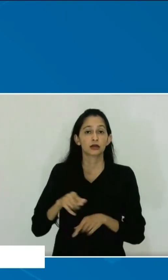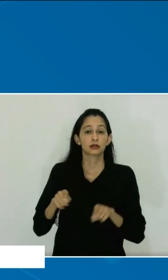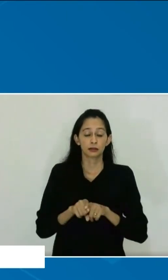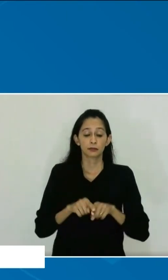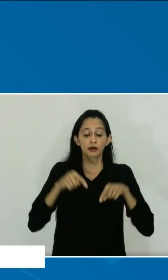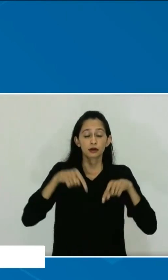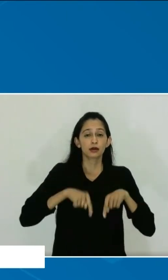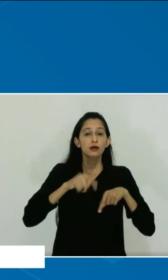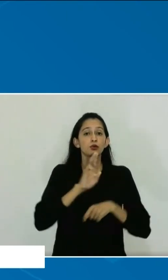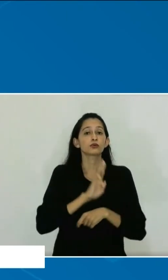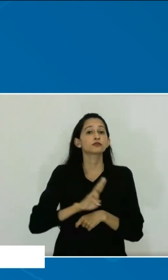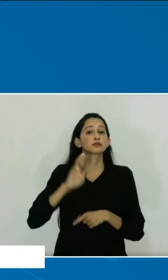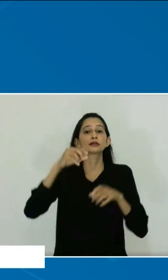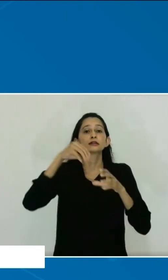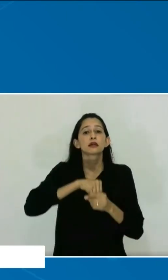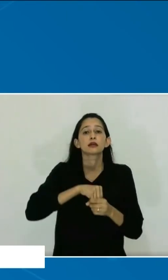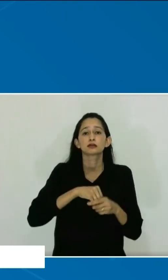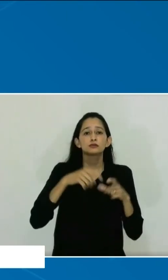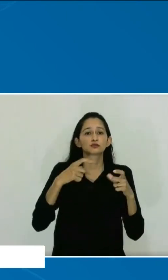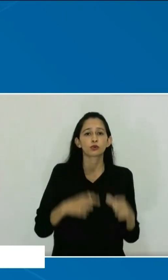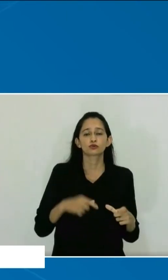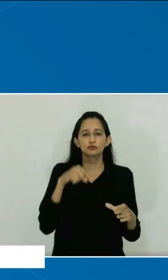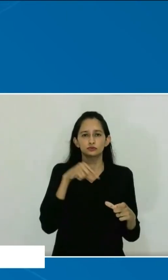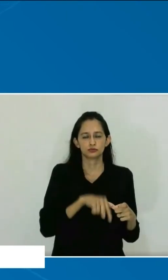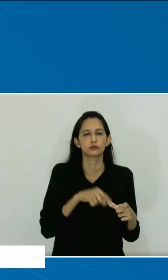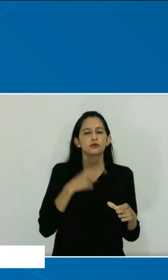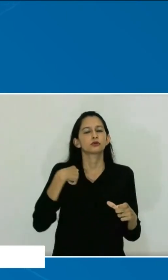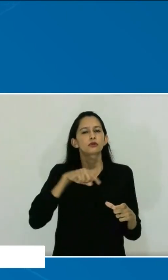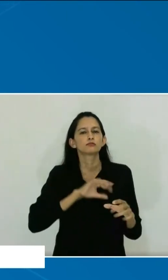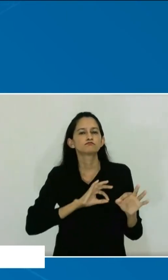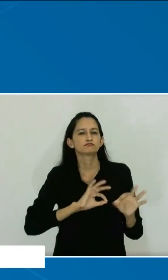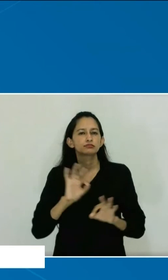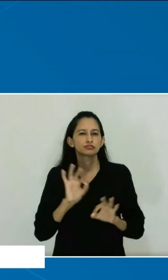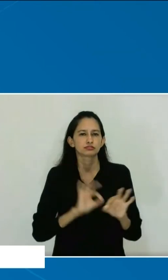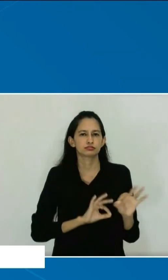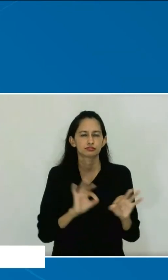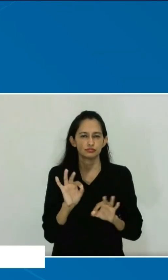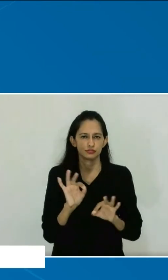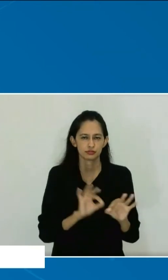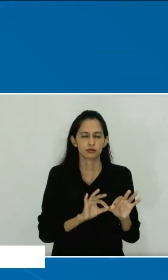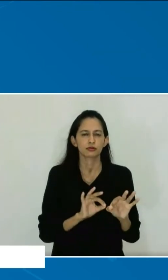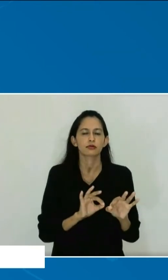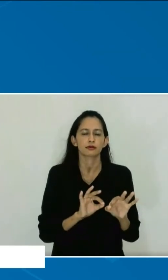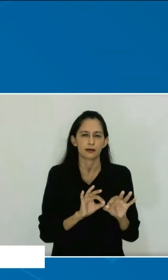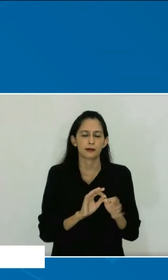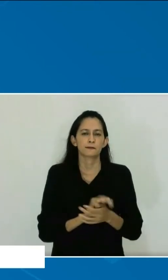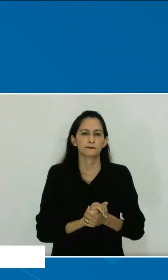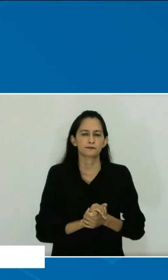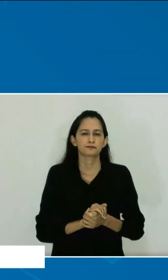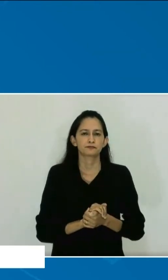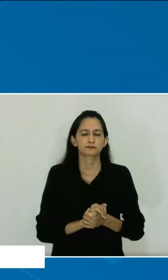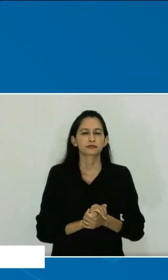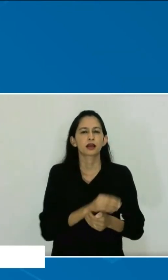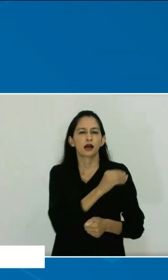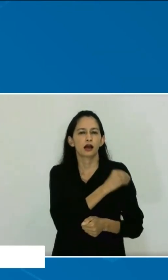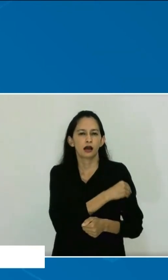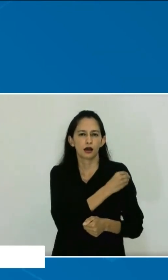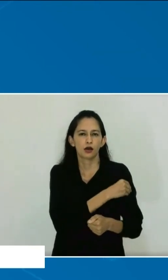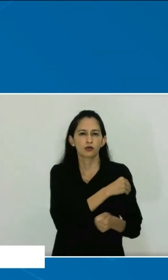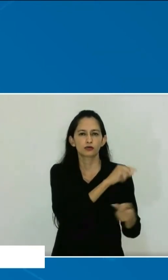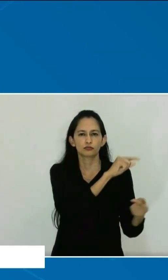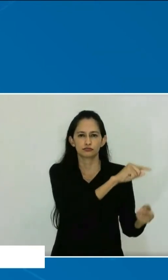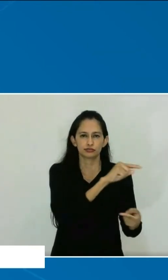nós passamos a organizar ou redirecionar a produção de álcool e